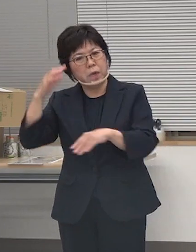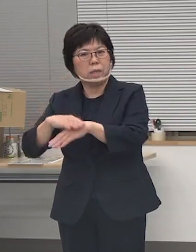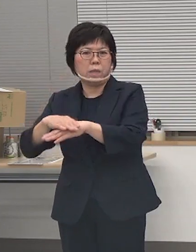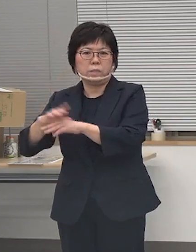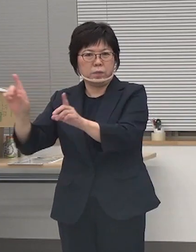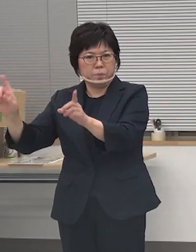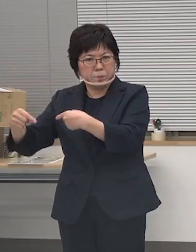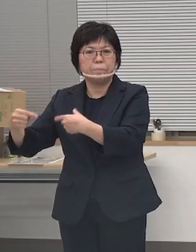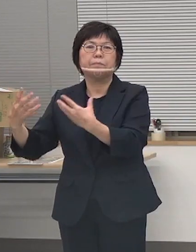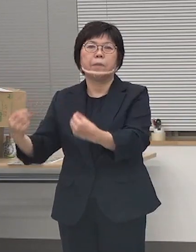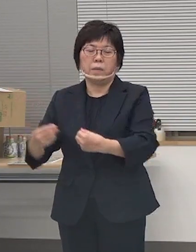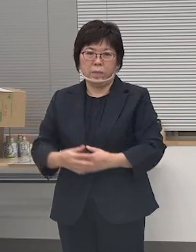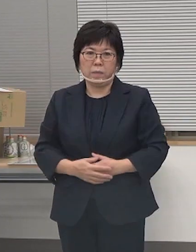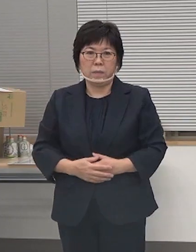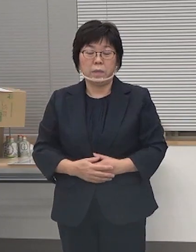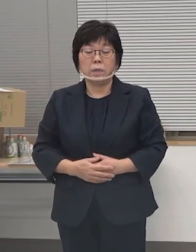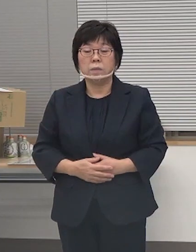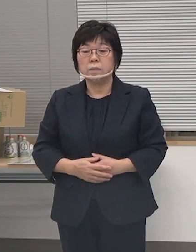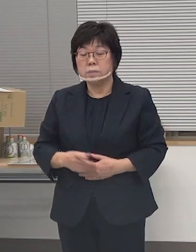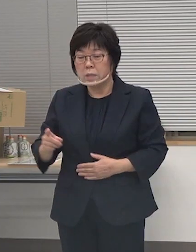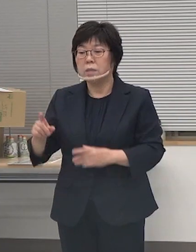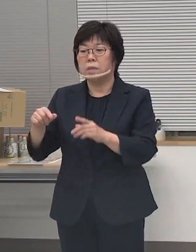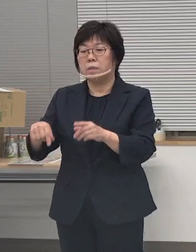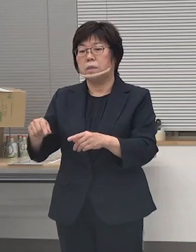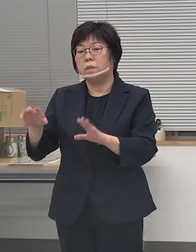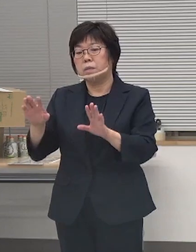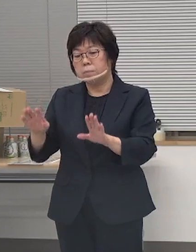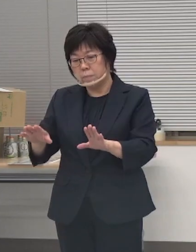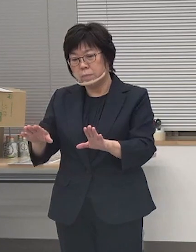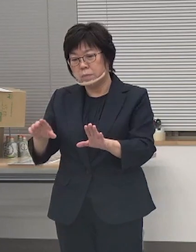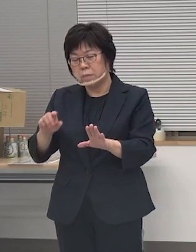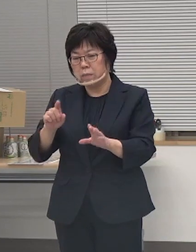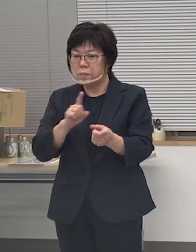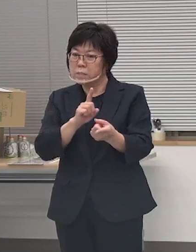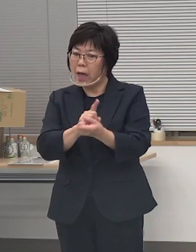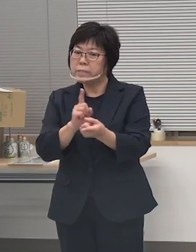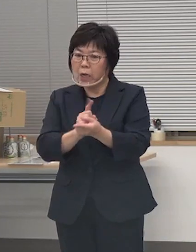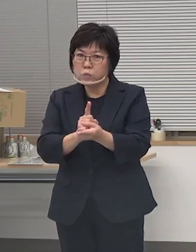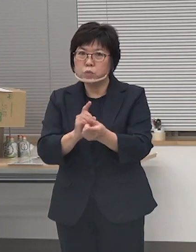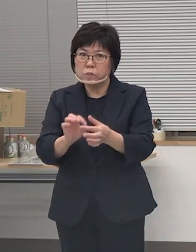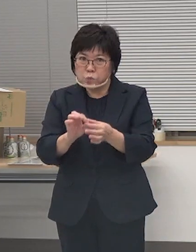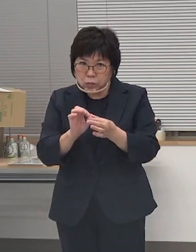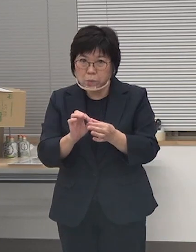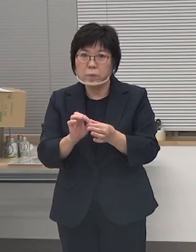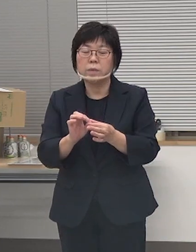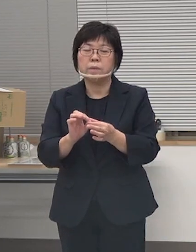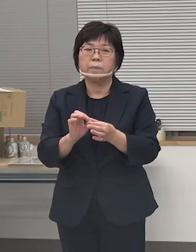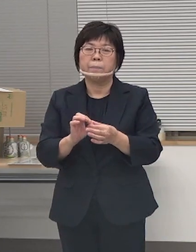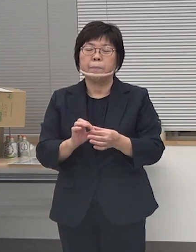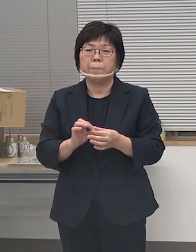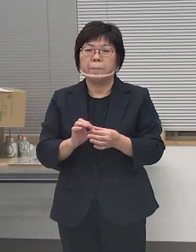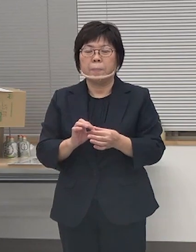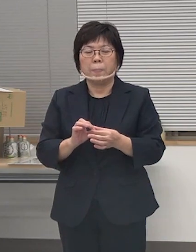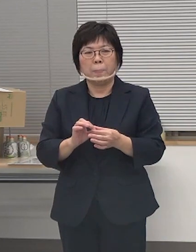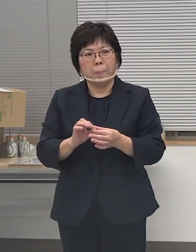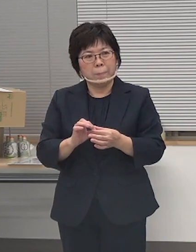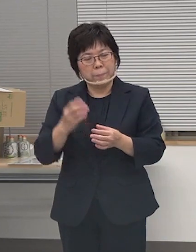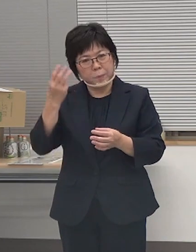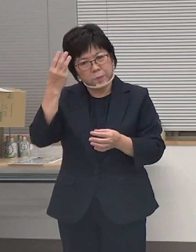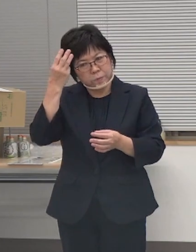そして連携後というお話がございました。また対策後ということもお話がありましたが、ご参考まで